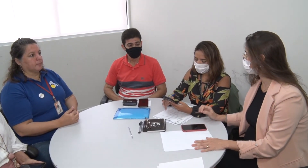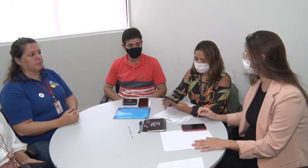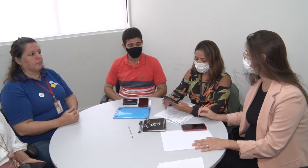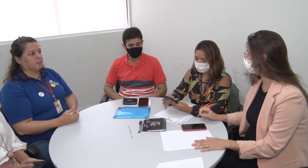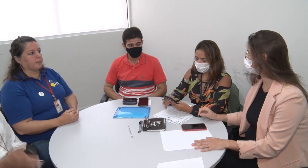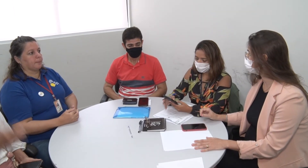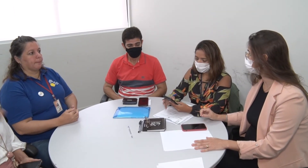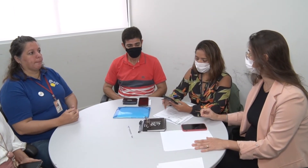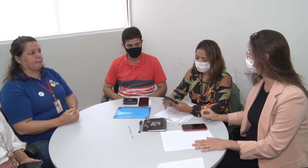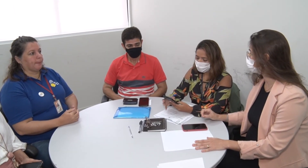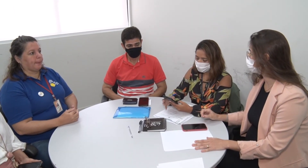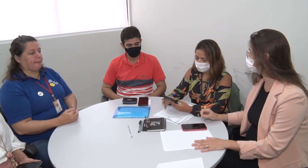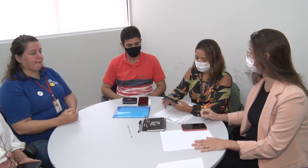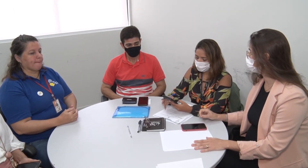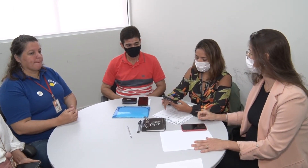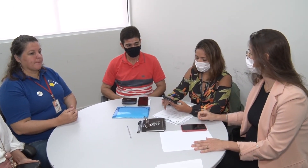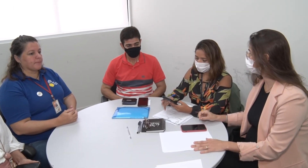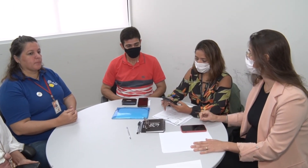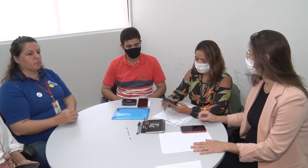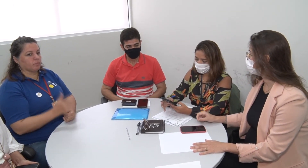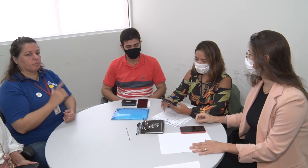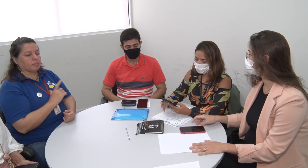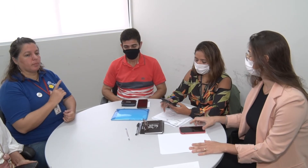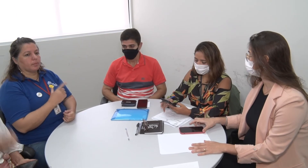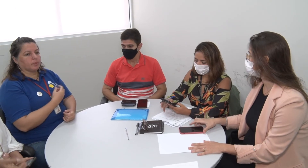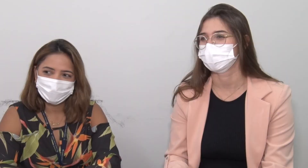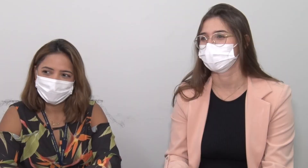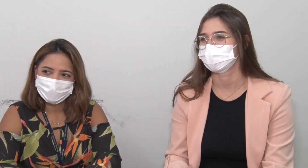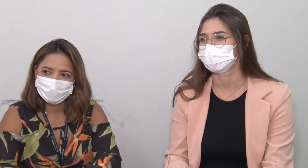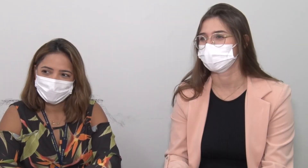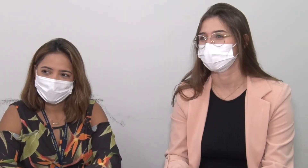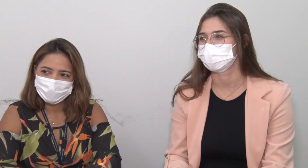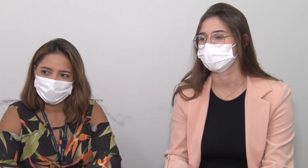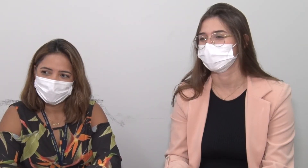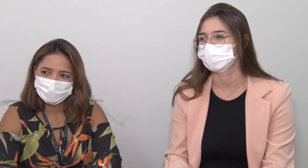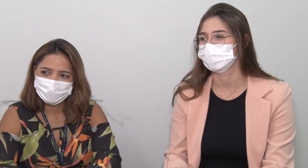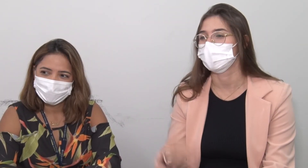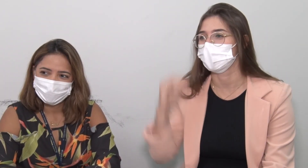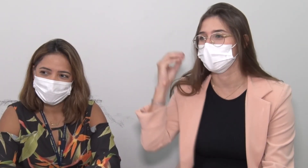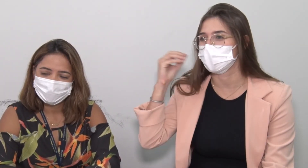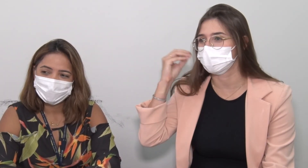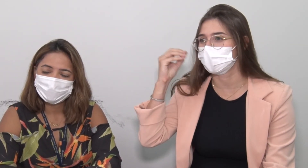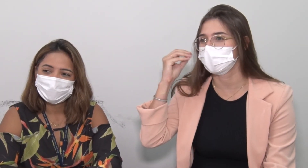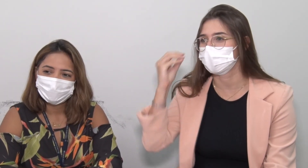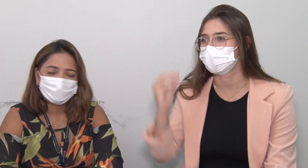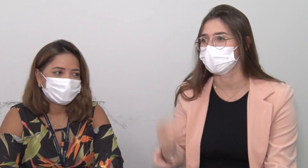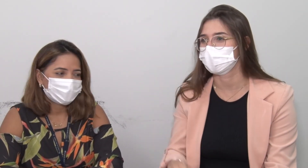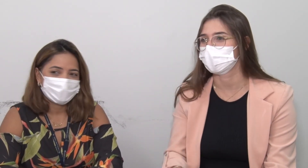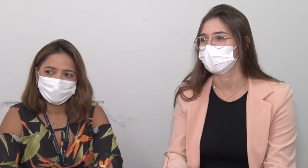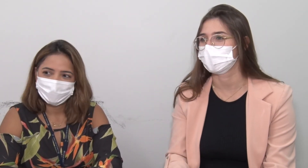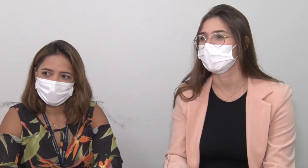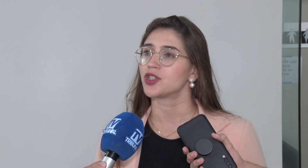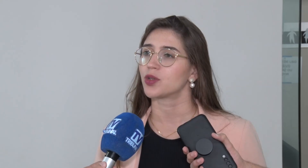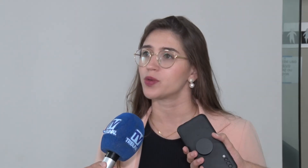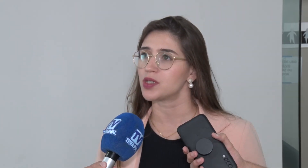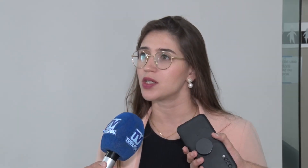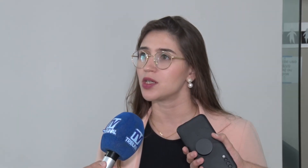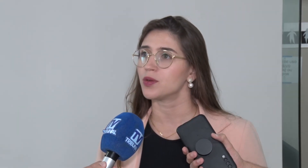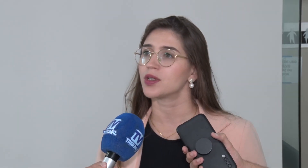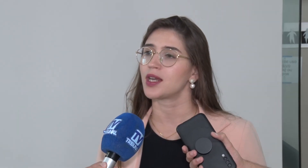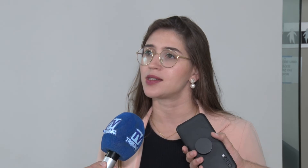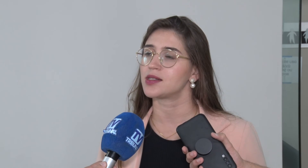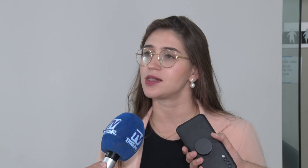papel do judiciário na busca pela inclusão das minorias e na realização das políticas de inclusão. A gente